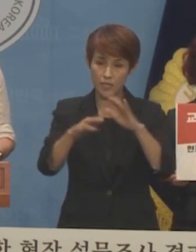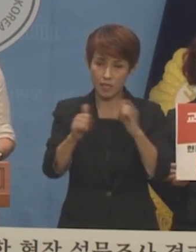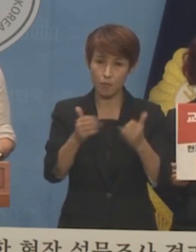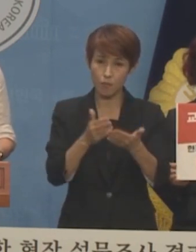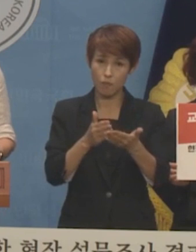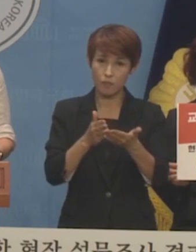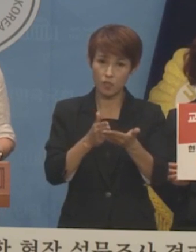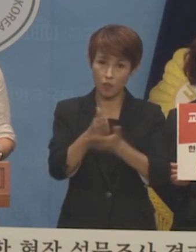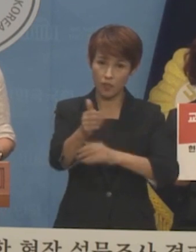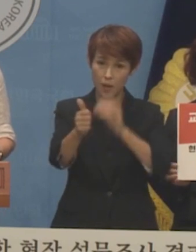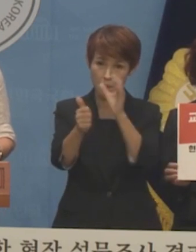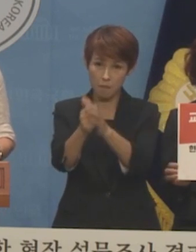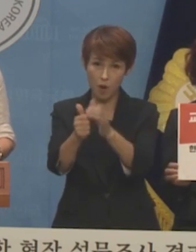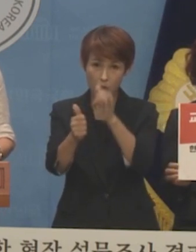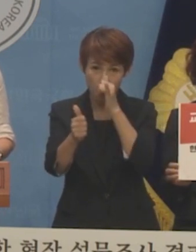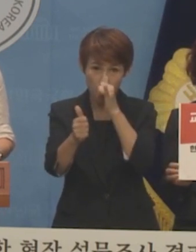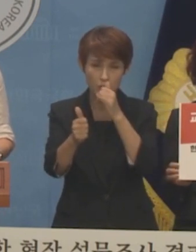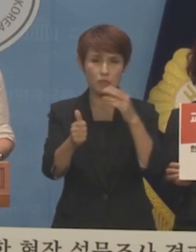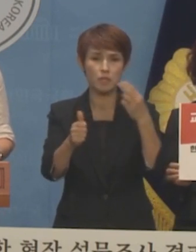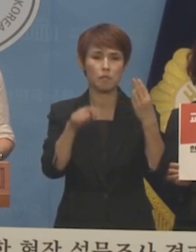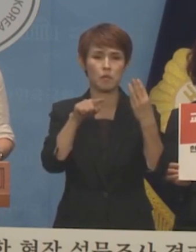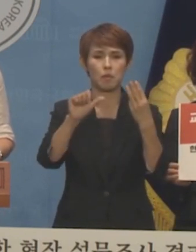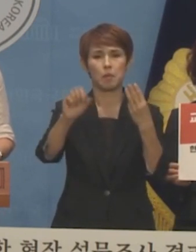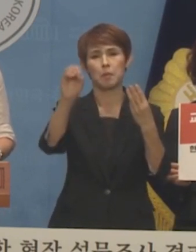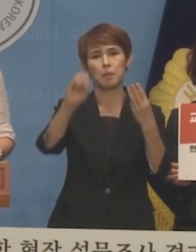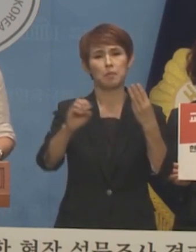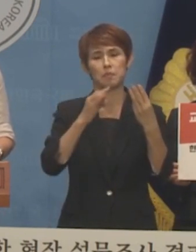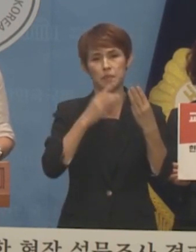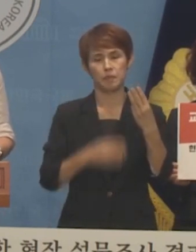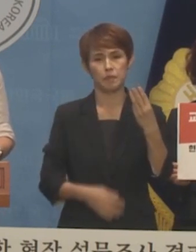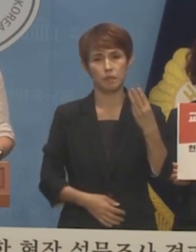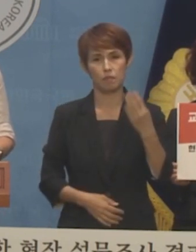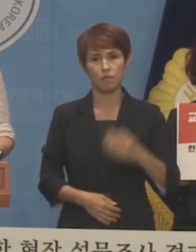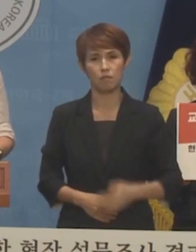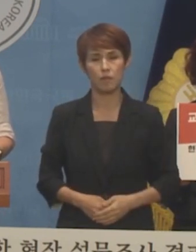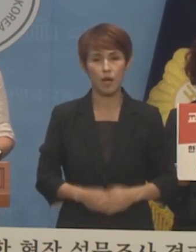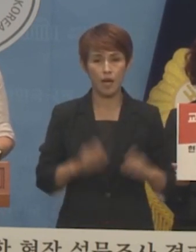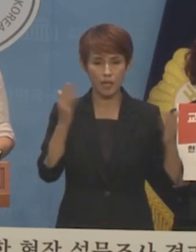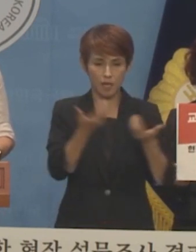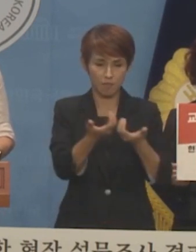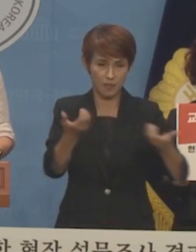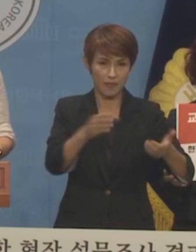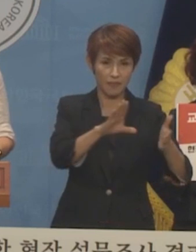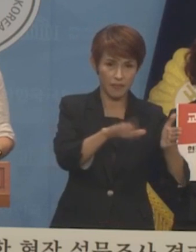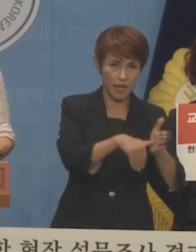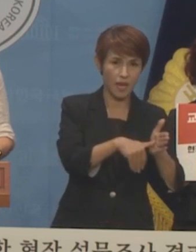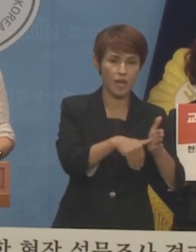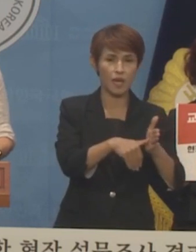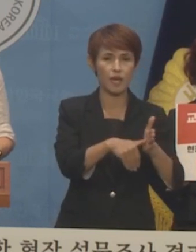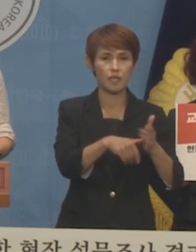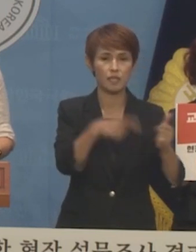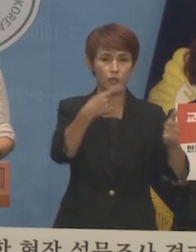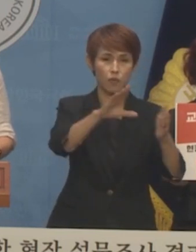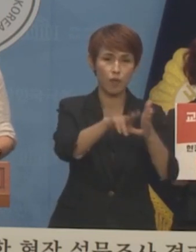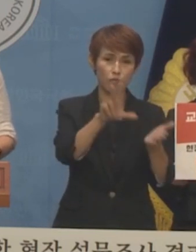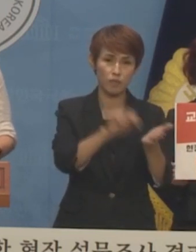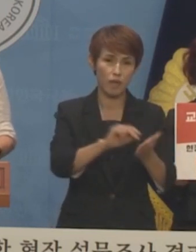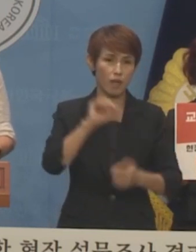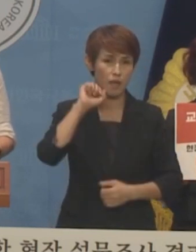전담 인력은 3.5%에 그쳤습니다. 또한 분리 시 학생 지도에서 겪는 가장 큰